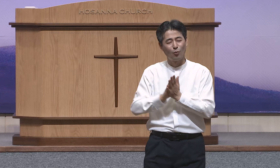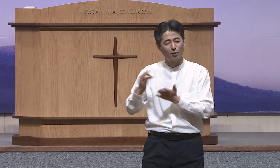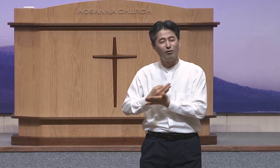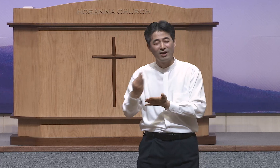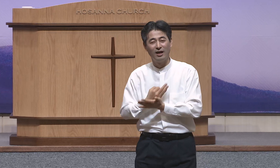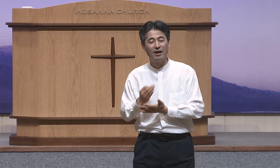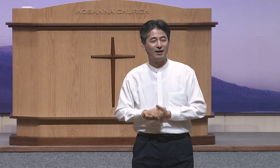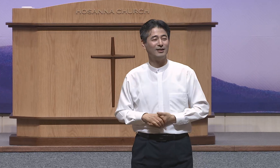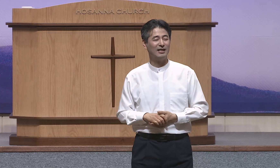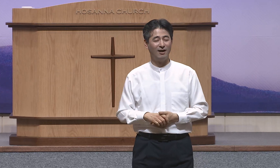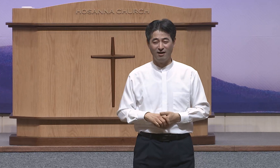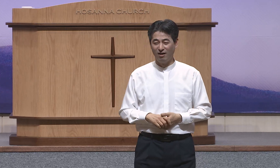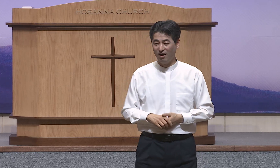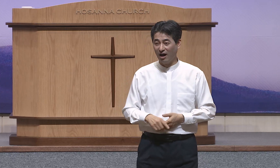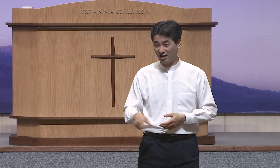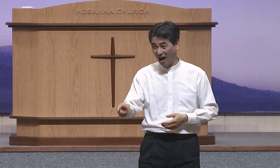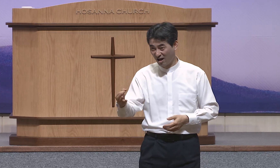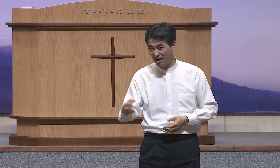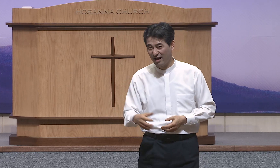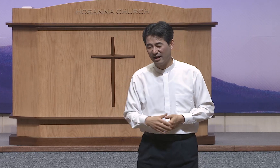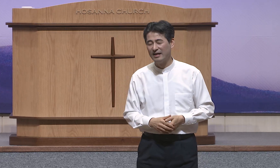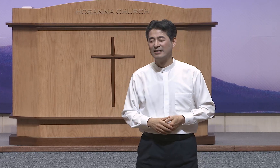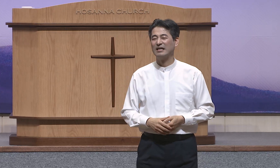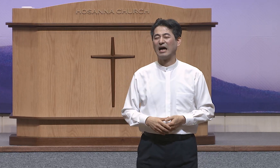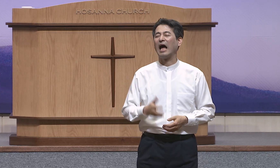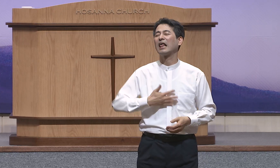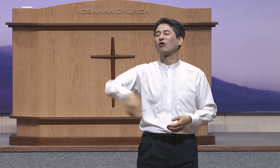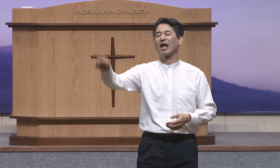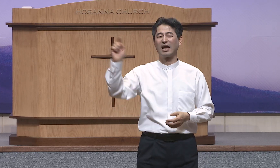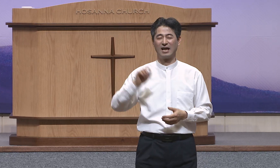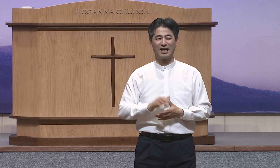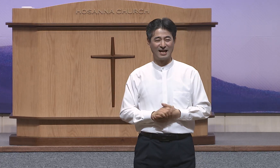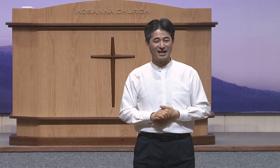그래서 제가 알아서 벌어서 할 거예요. 네가 알아서 해.